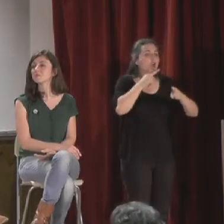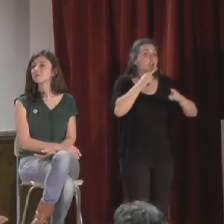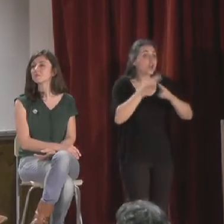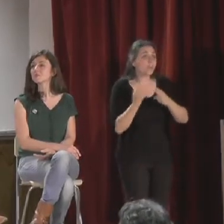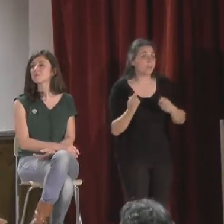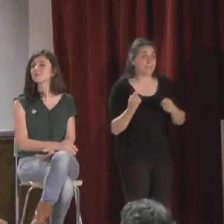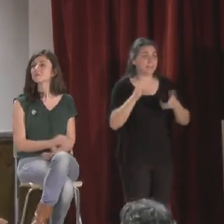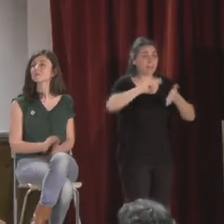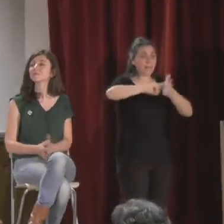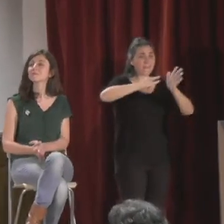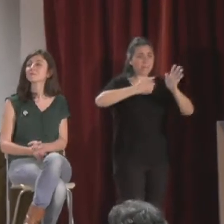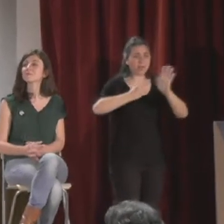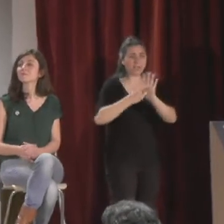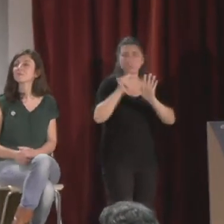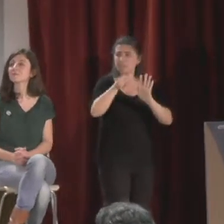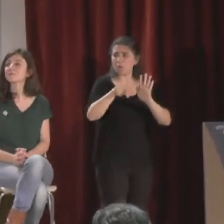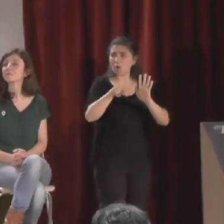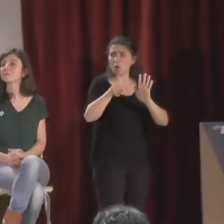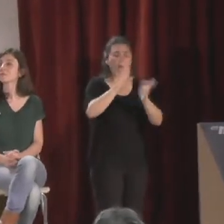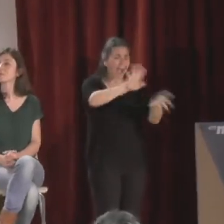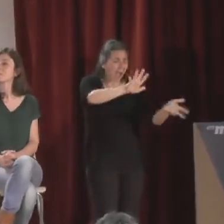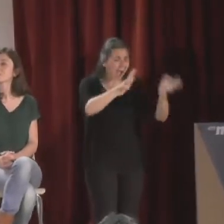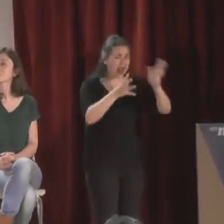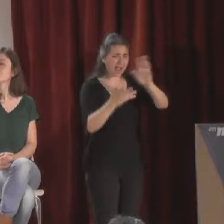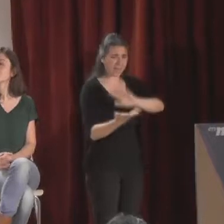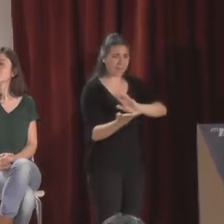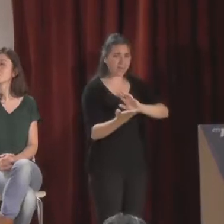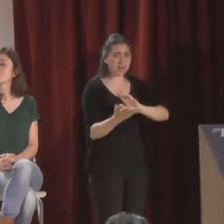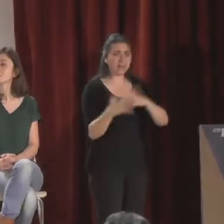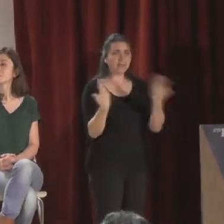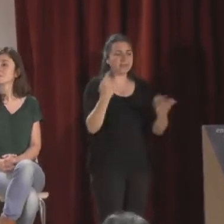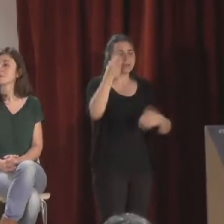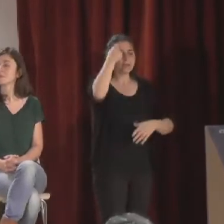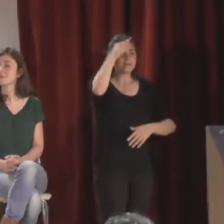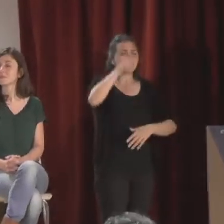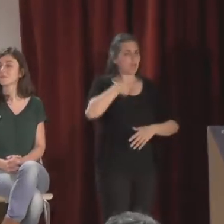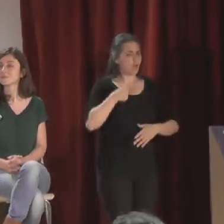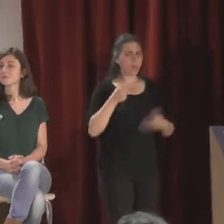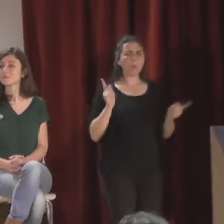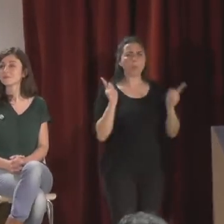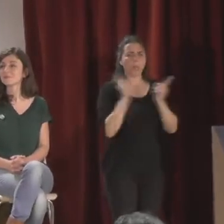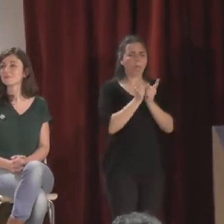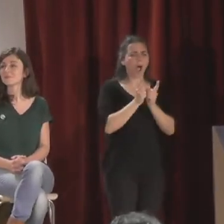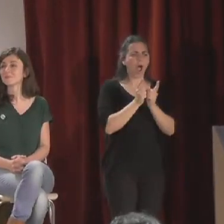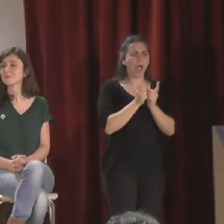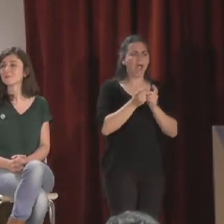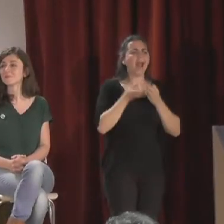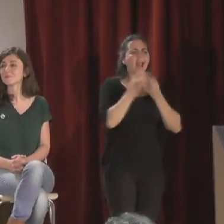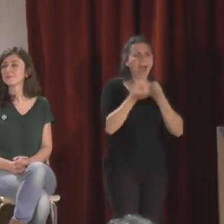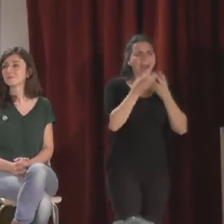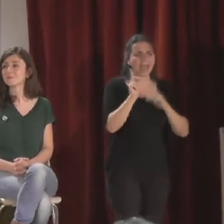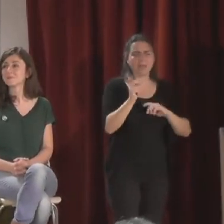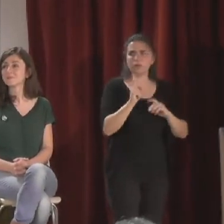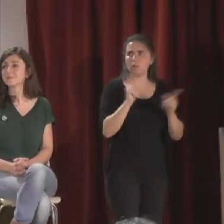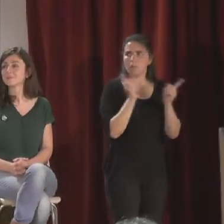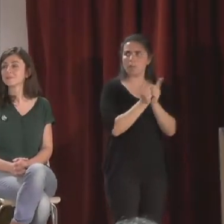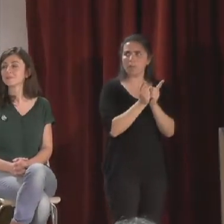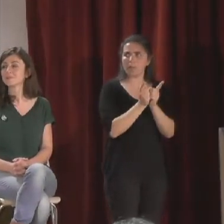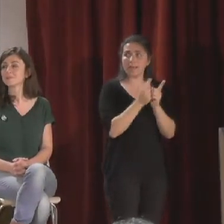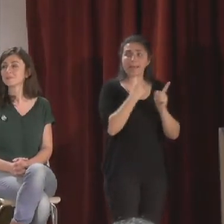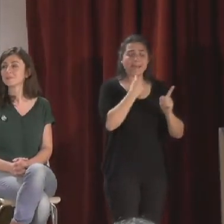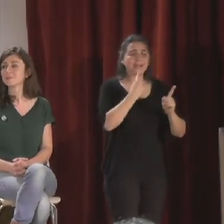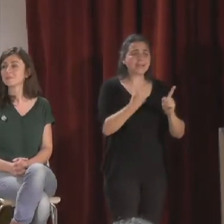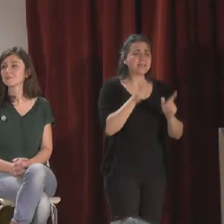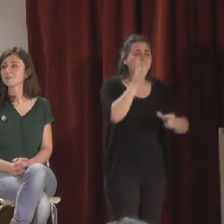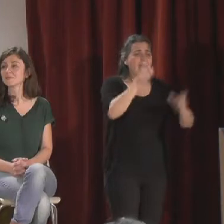definitiva, o que vai cambiar todo isto. Fixadevos que dicía un sabio, e vou ser moi breve, non vos asustedes, que os canallas viven